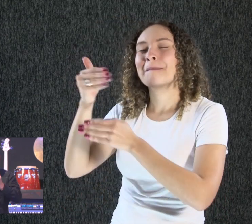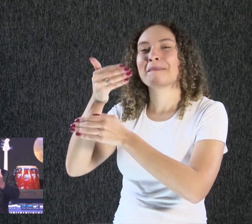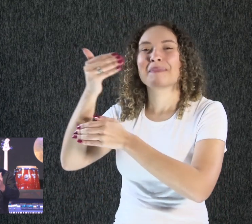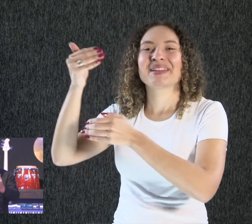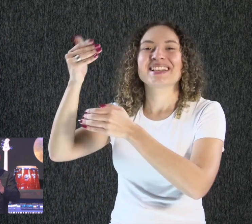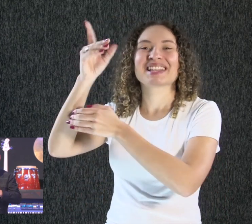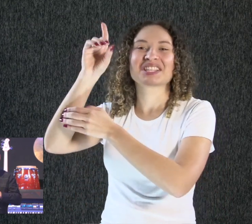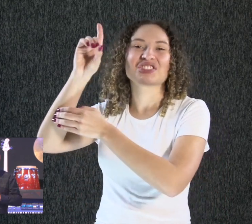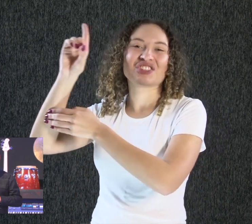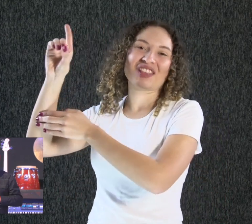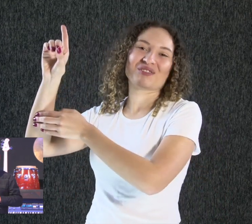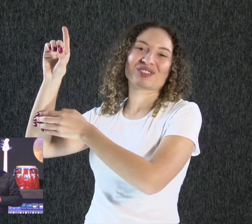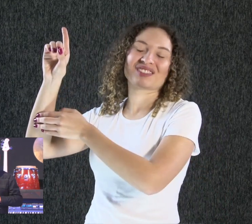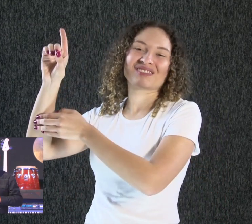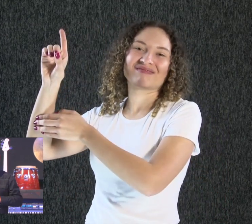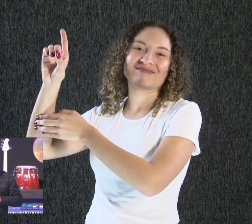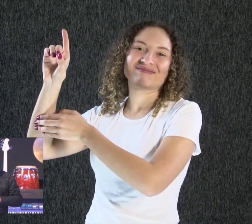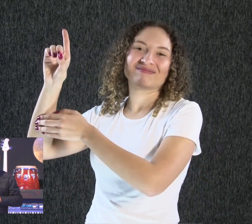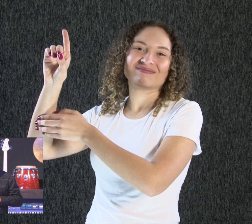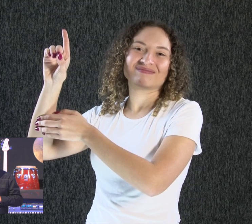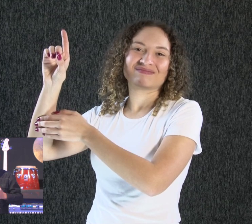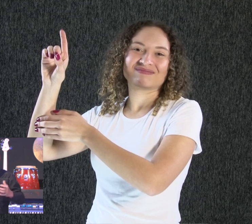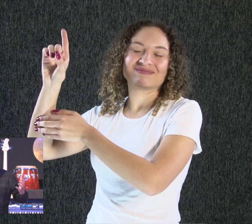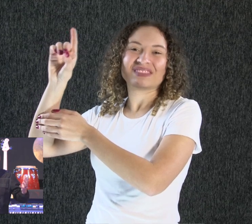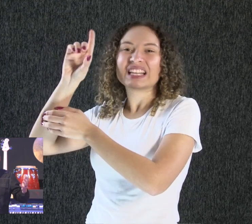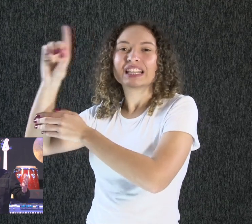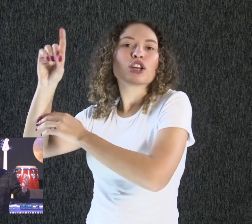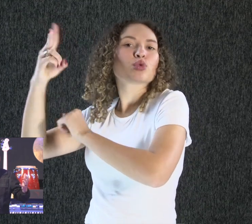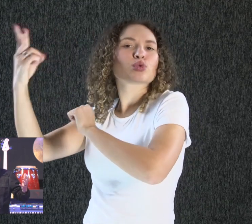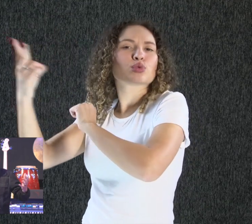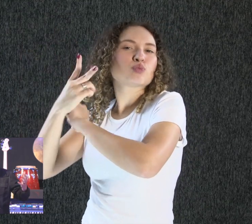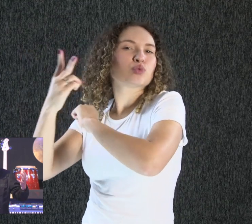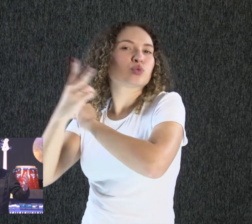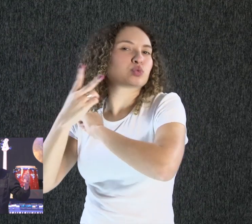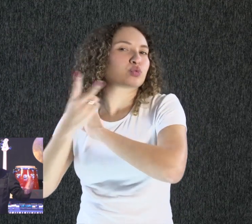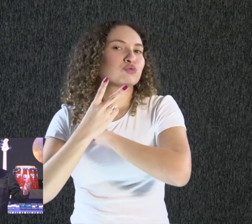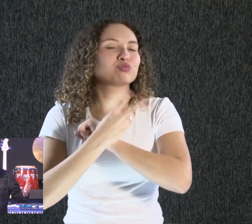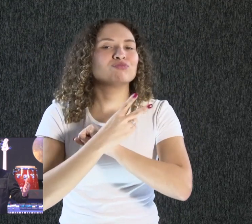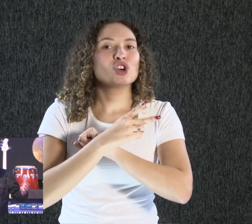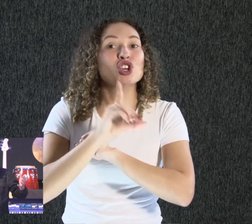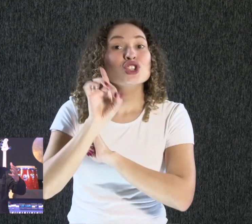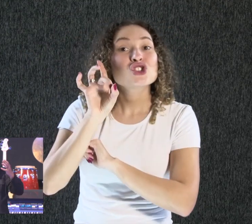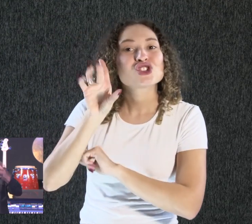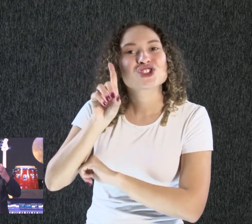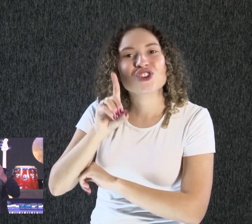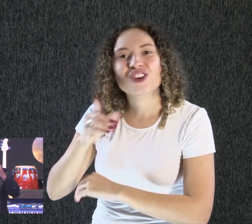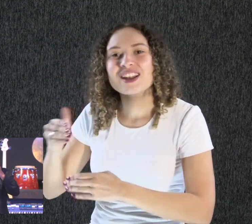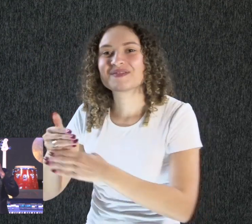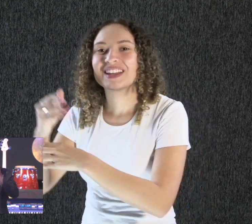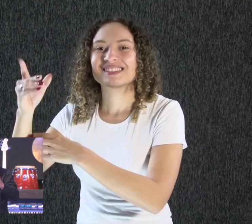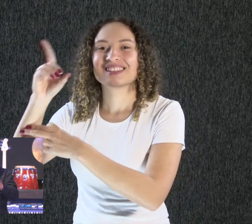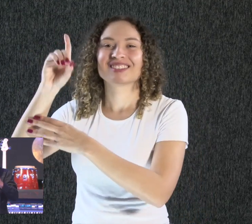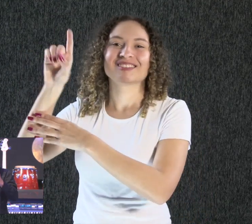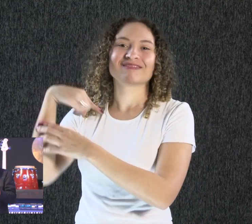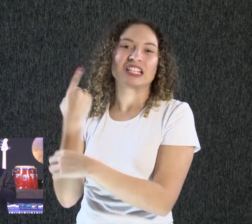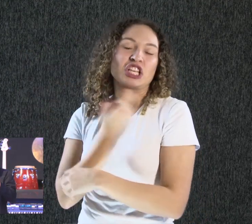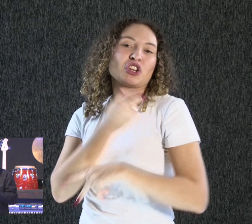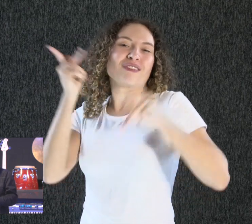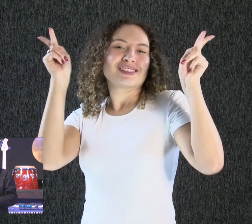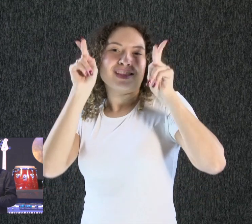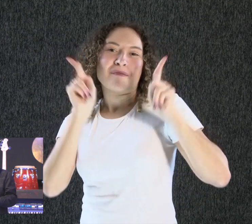para o esconderijo do Altíssimo. As asas do Onipotente. É ali, é só ali que a